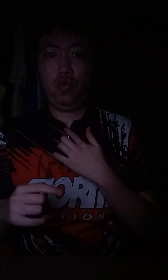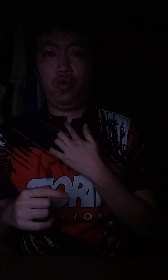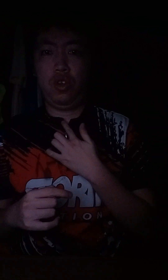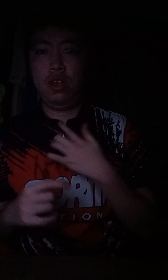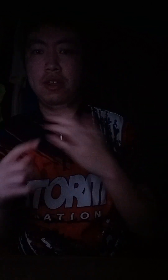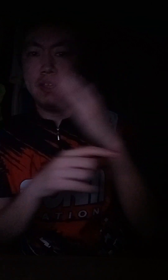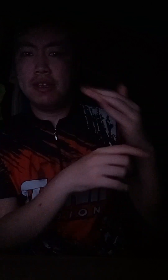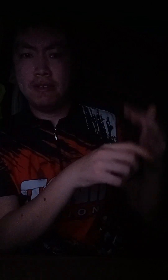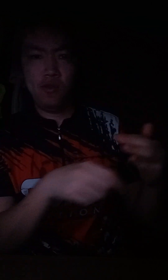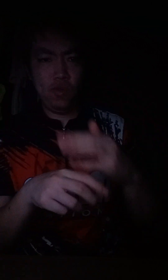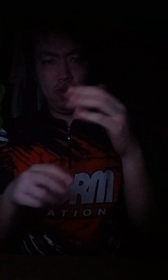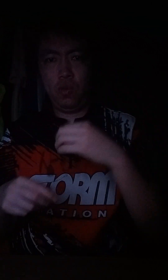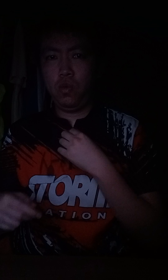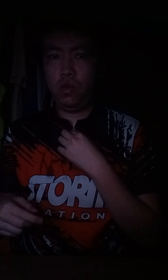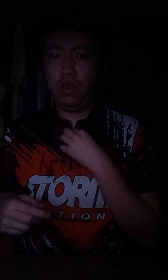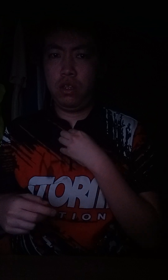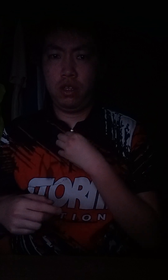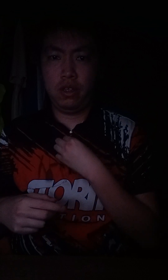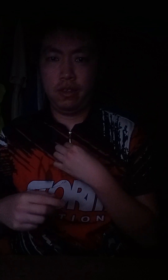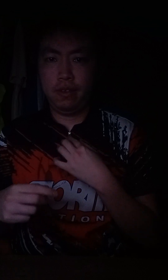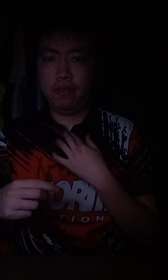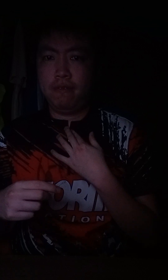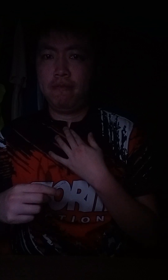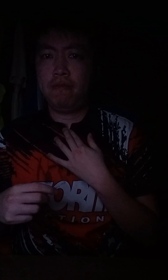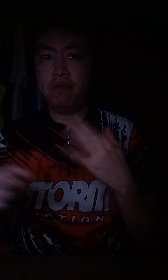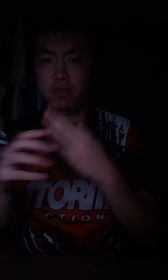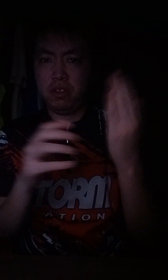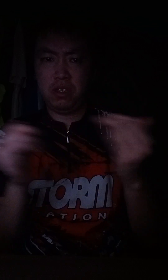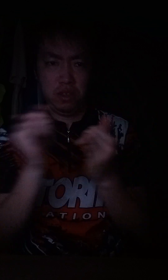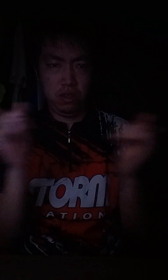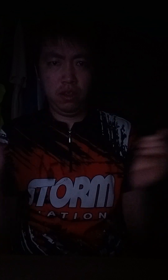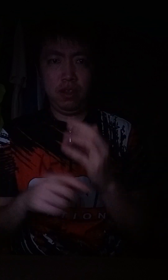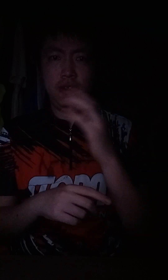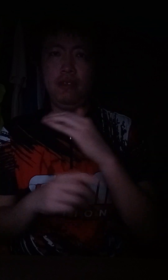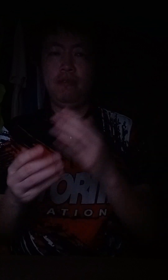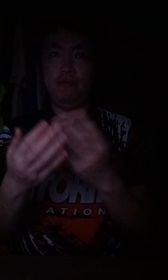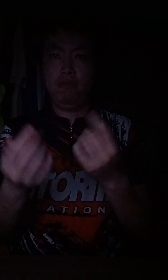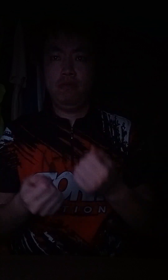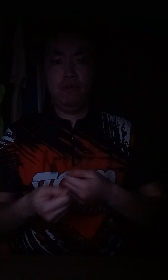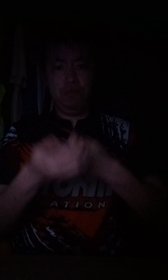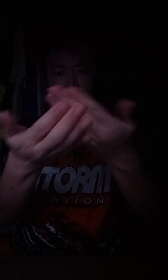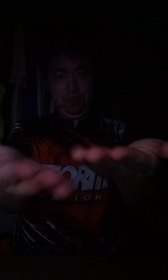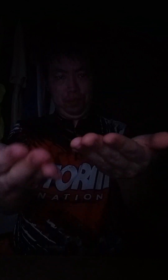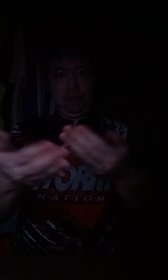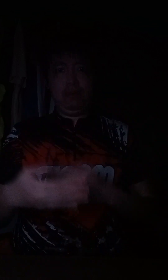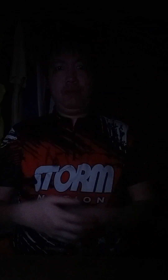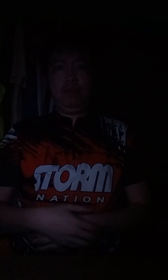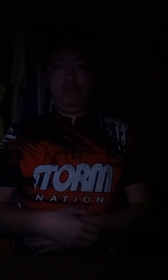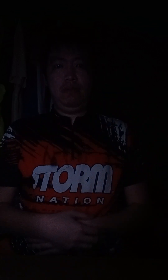승용차가 도로에 서 있던 고장 차량을 들이받는 등 사고가 잇따랐습니다. 김민형 기자입니다.